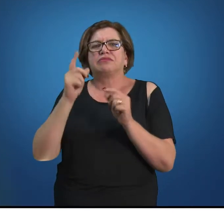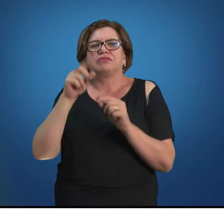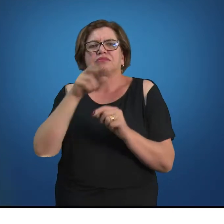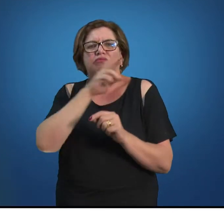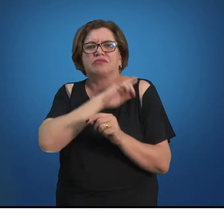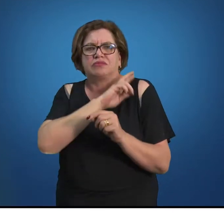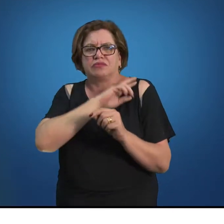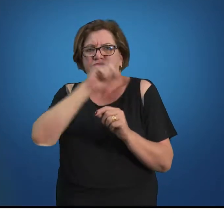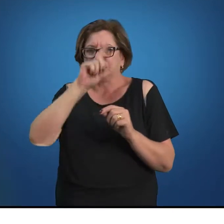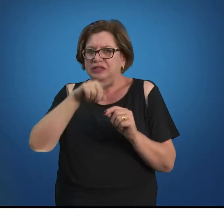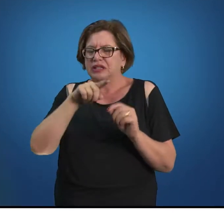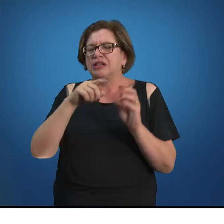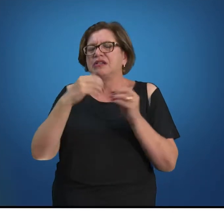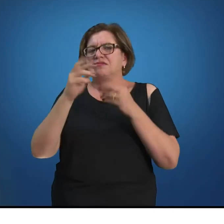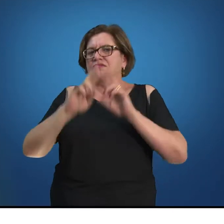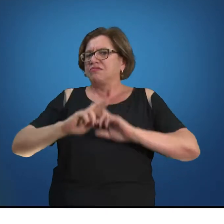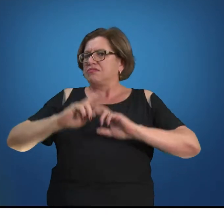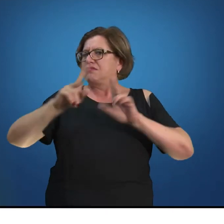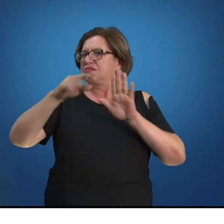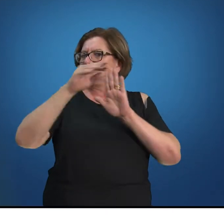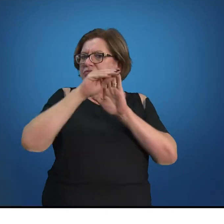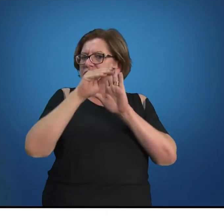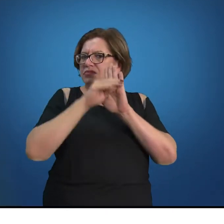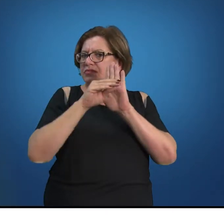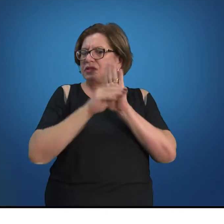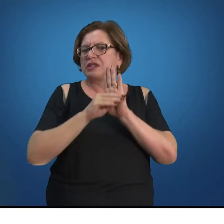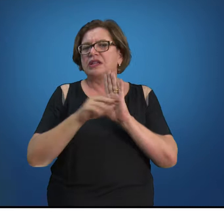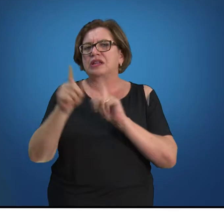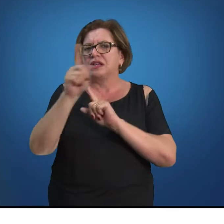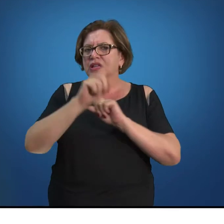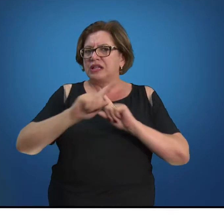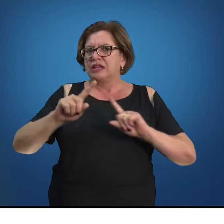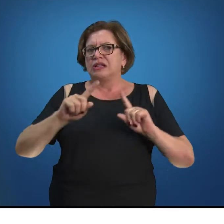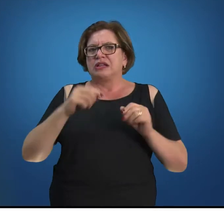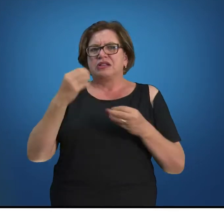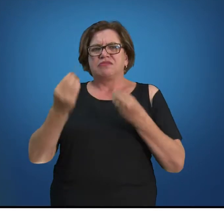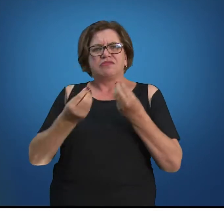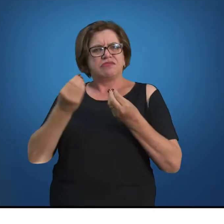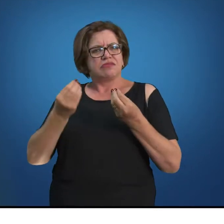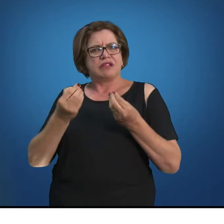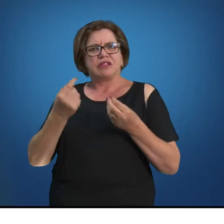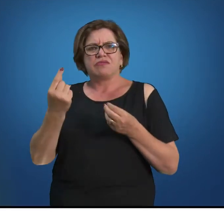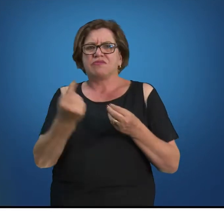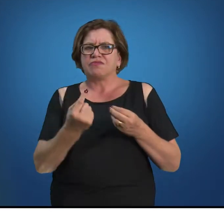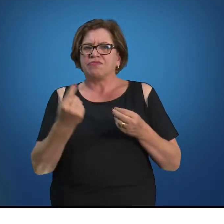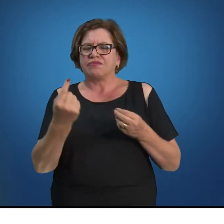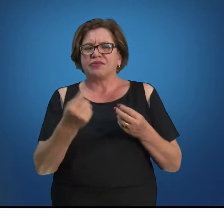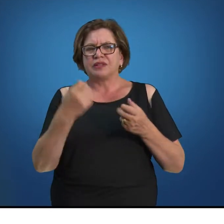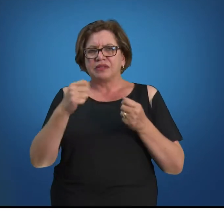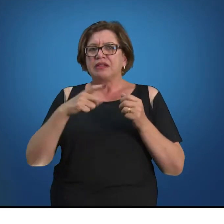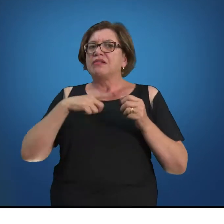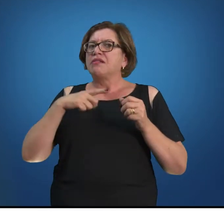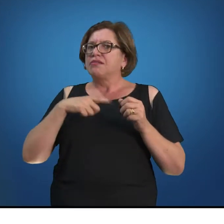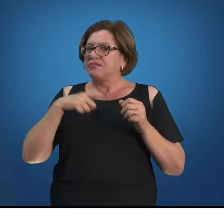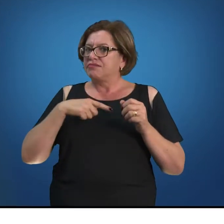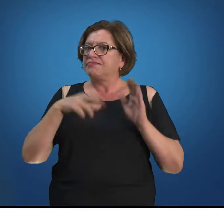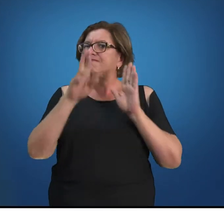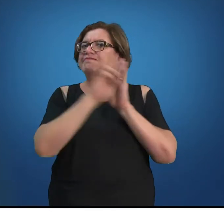ser o planejamento ou a gestão, ele não é auto-aplicável, ele é preciso ter alguns parâmetros e